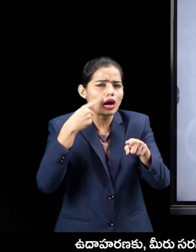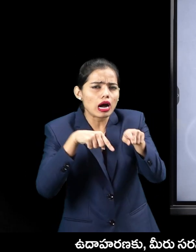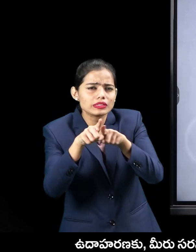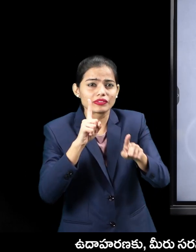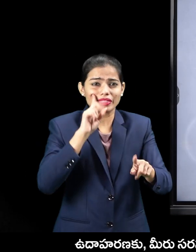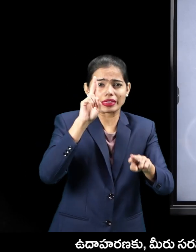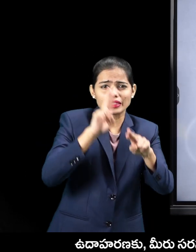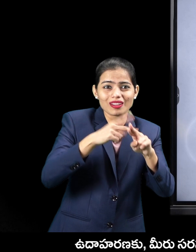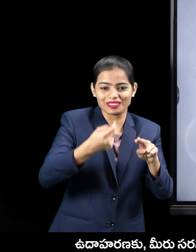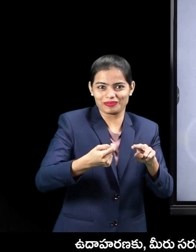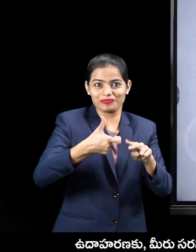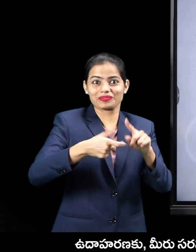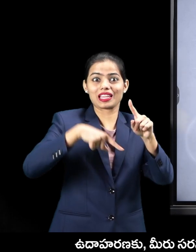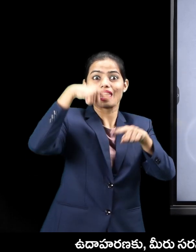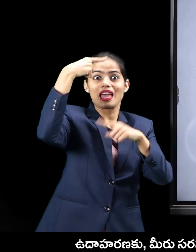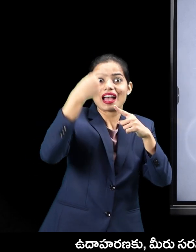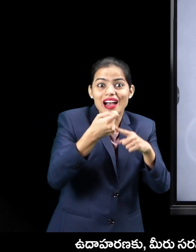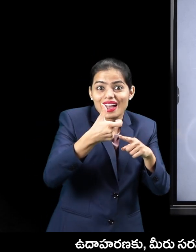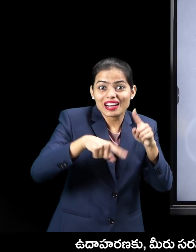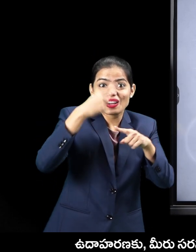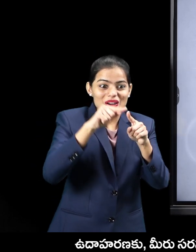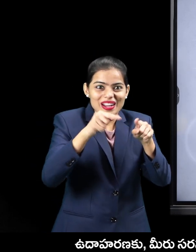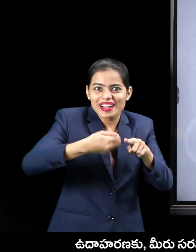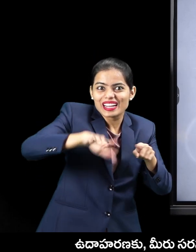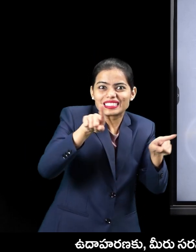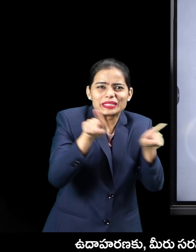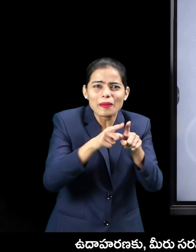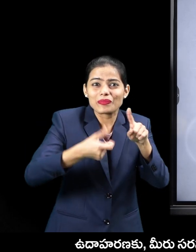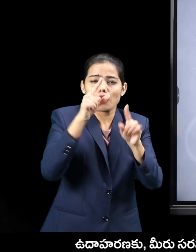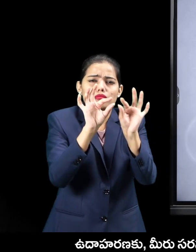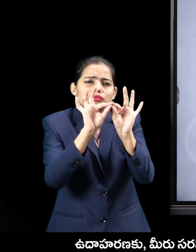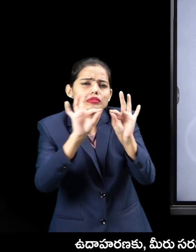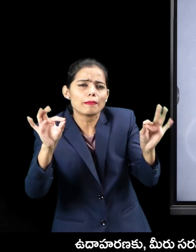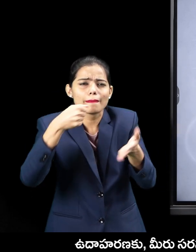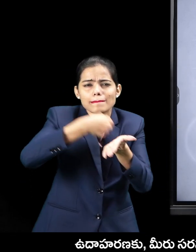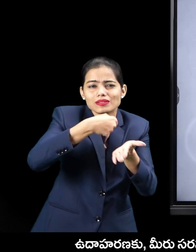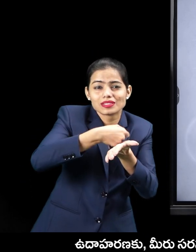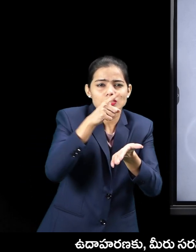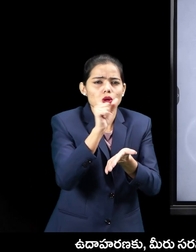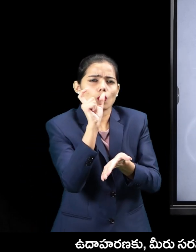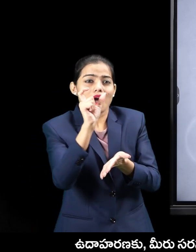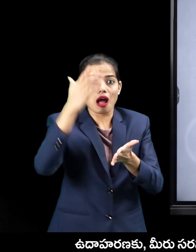ఉదాహరణకు, మీరు ఒక నాణాన్ని విసిరితే నమూనా స్థలం హెడ్స్ అండ్ టైల్స్గా ఉంటుంది.